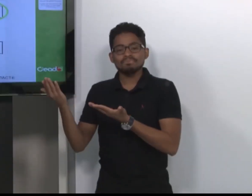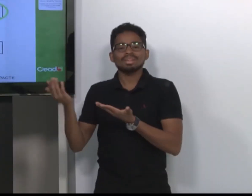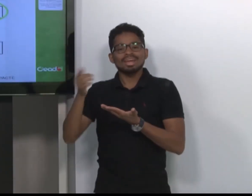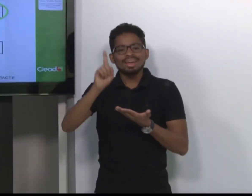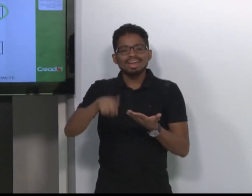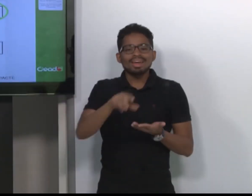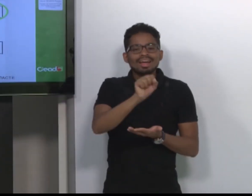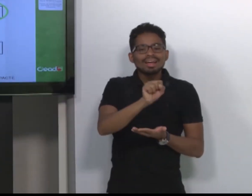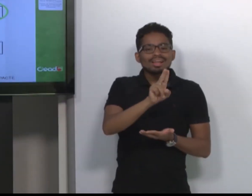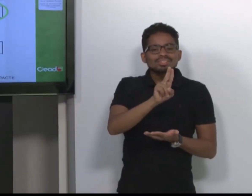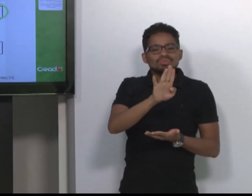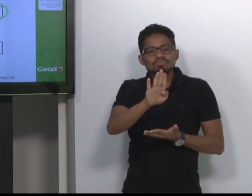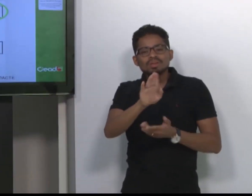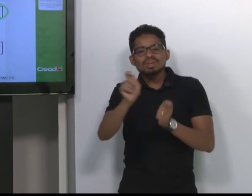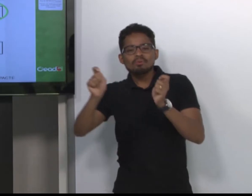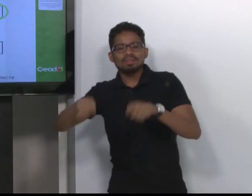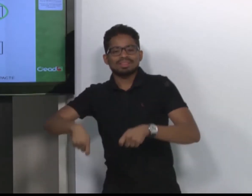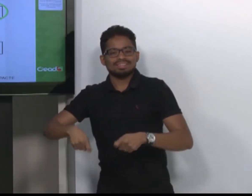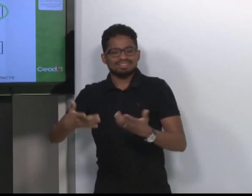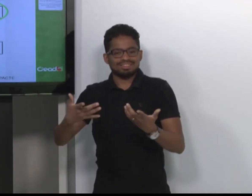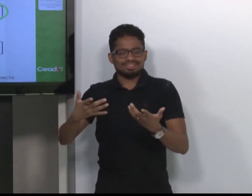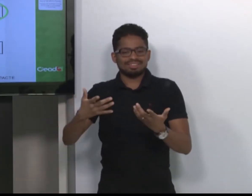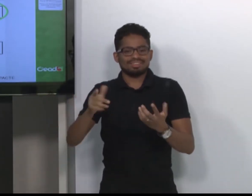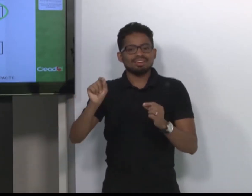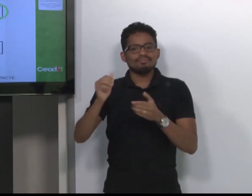Vejam, eu tenho aqui a subcompetência